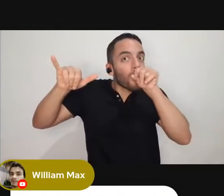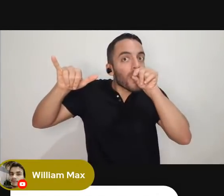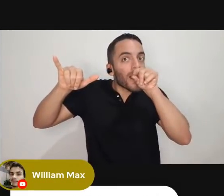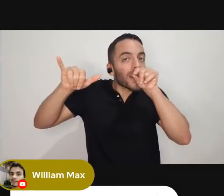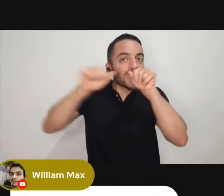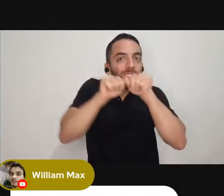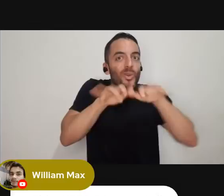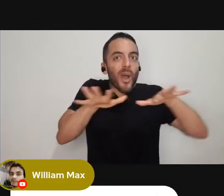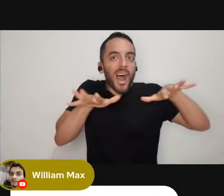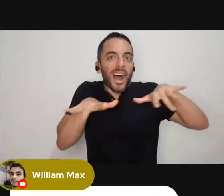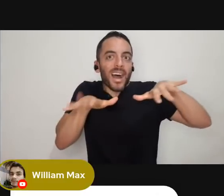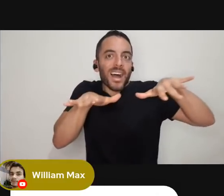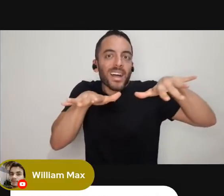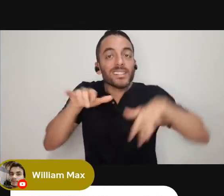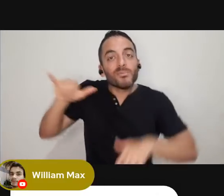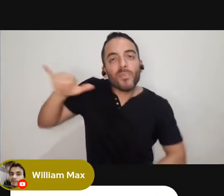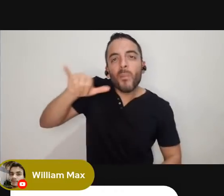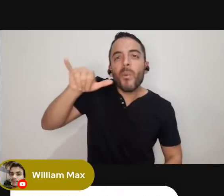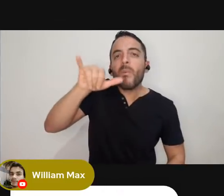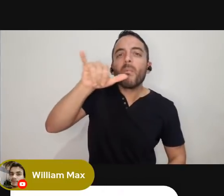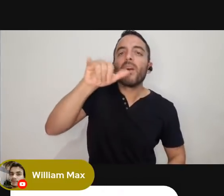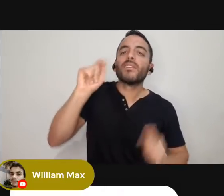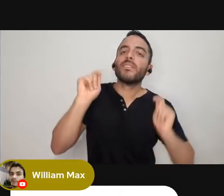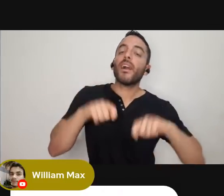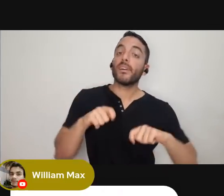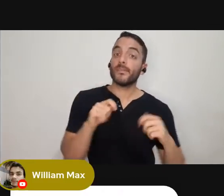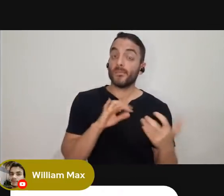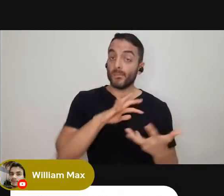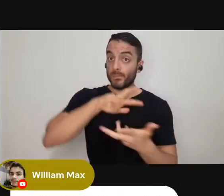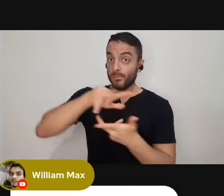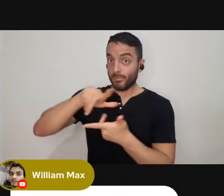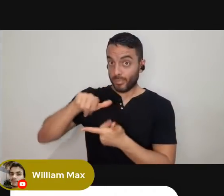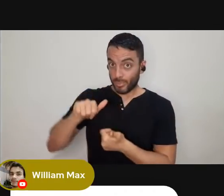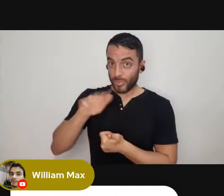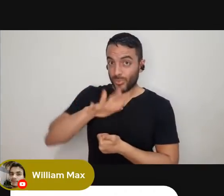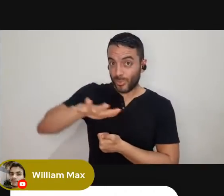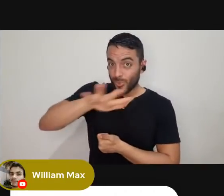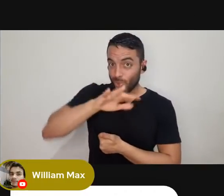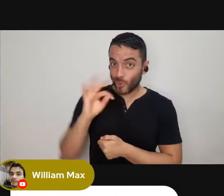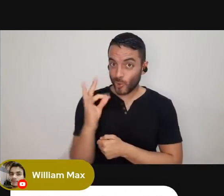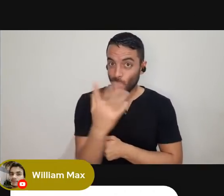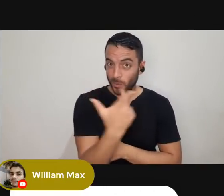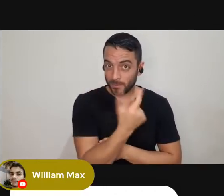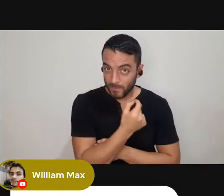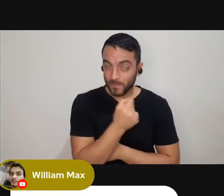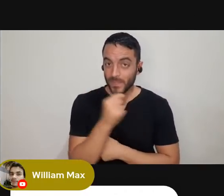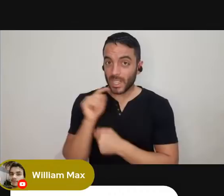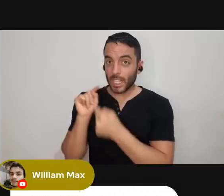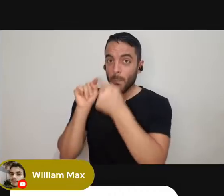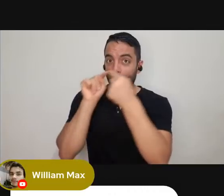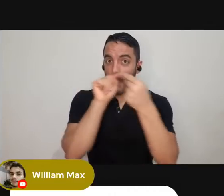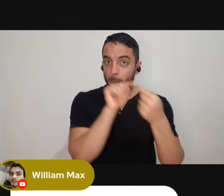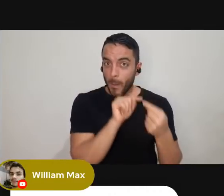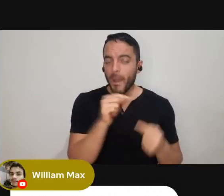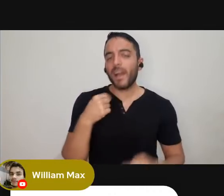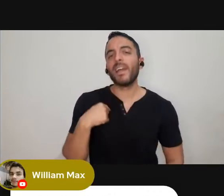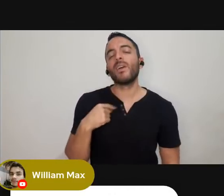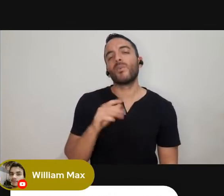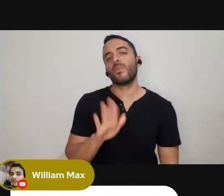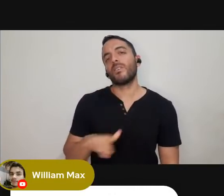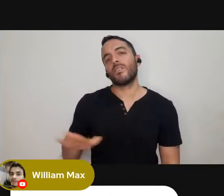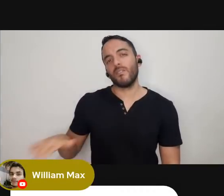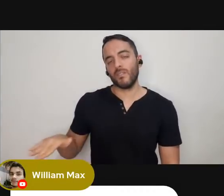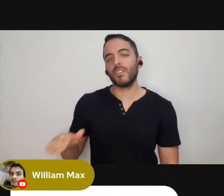esse mundo é um mundo que me atravessa desde a infância,